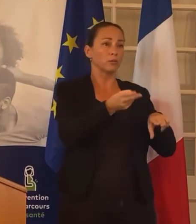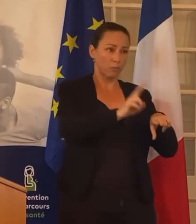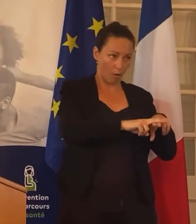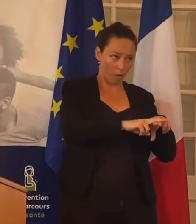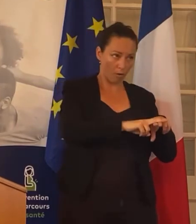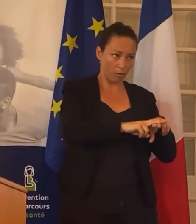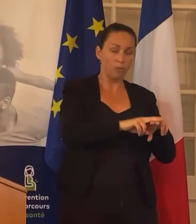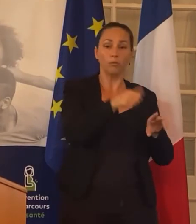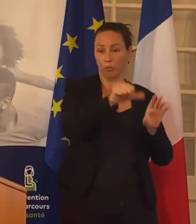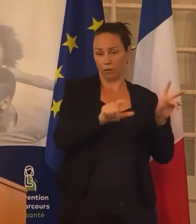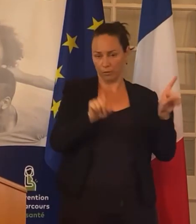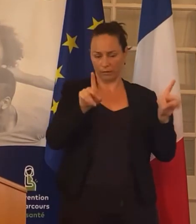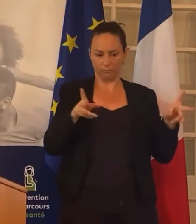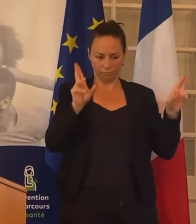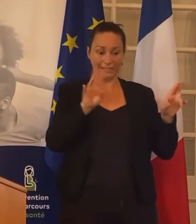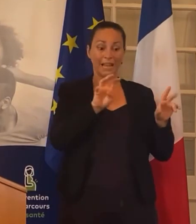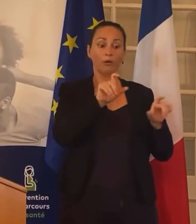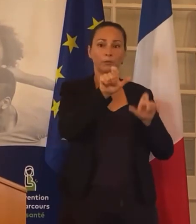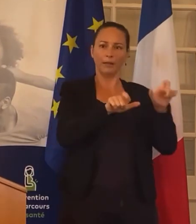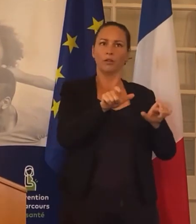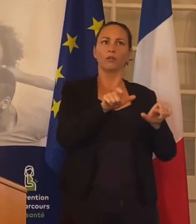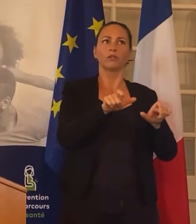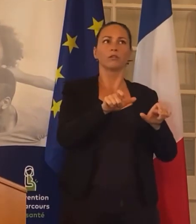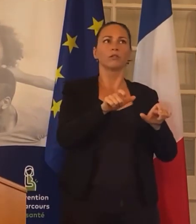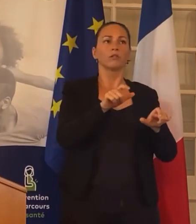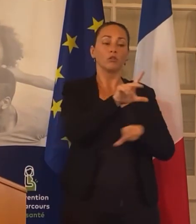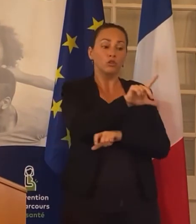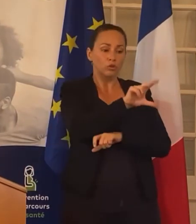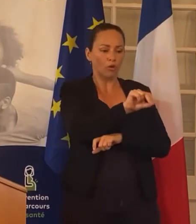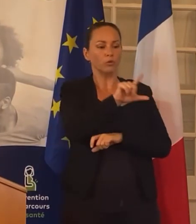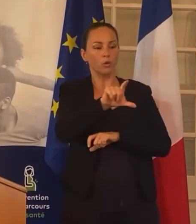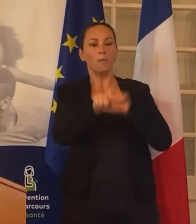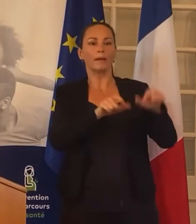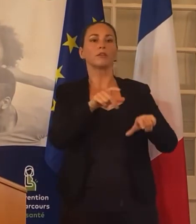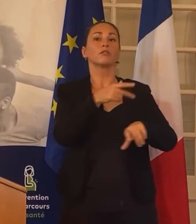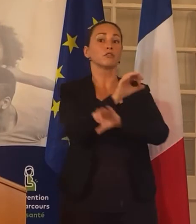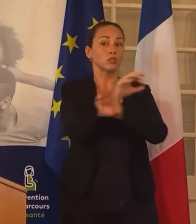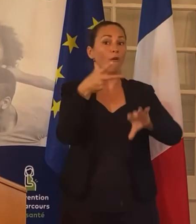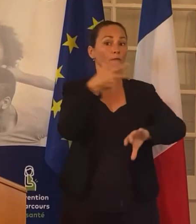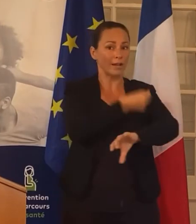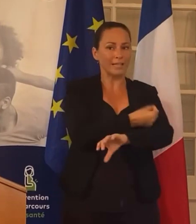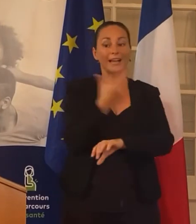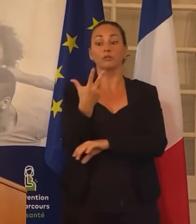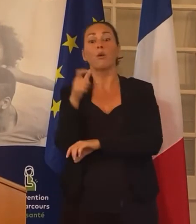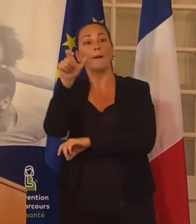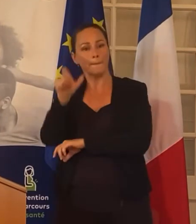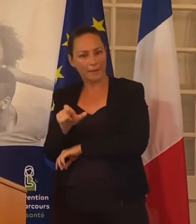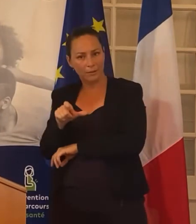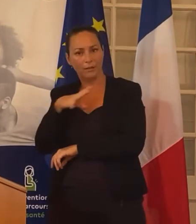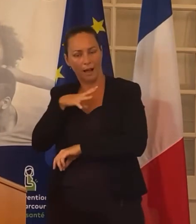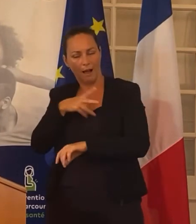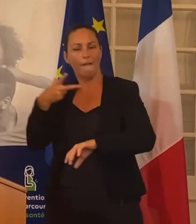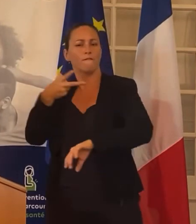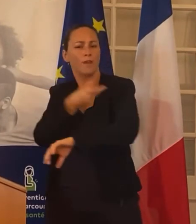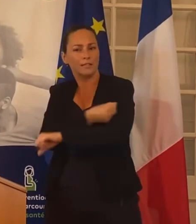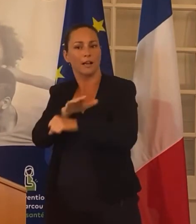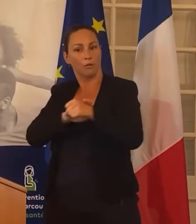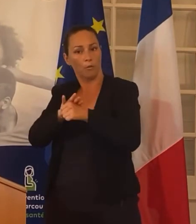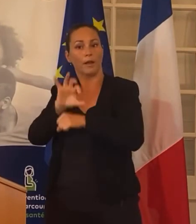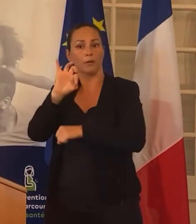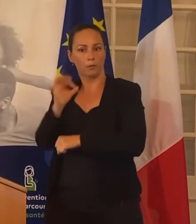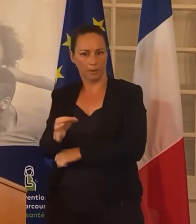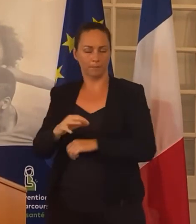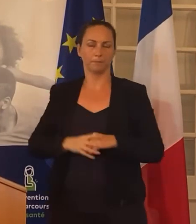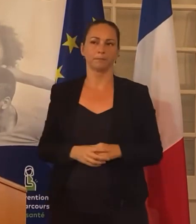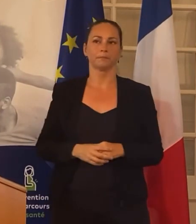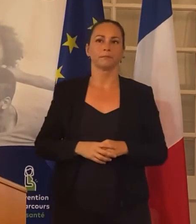Covid, 32 personnes n'étaient pas vaccinées et 3 seulement avaient un schéma vaccinal complet.